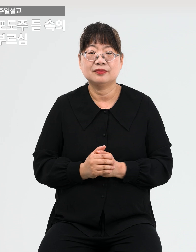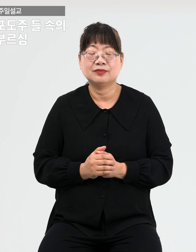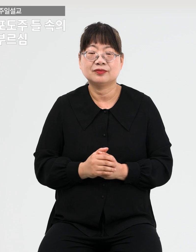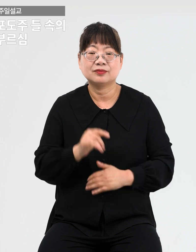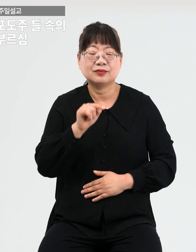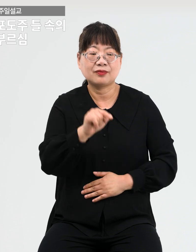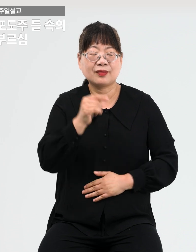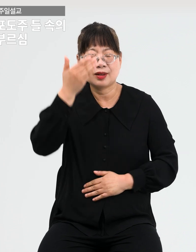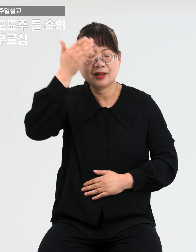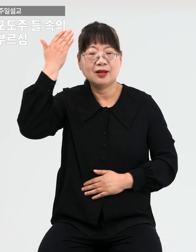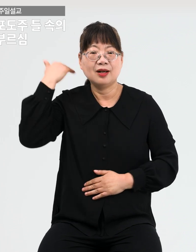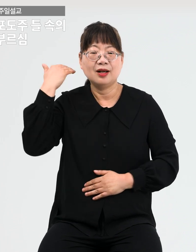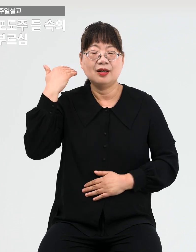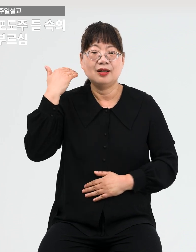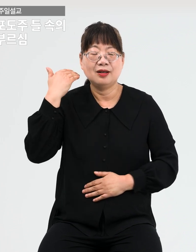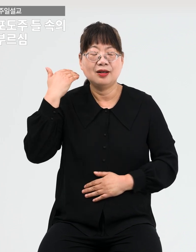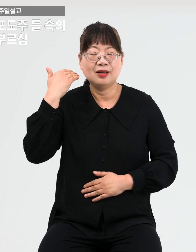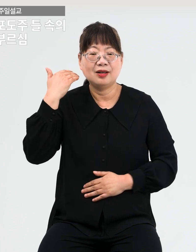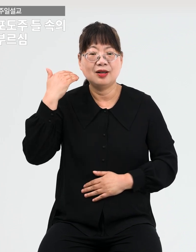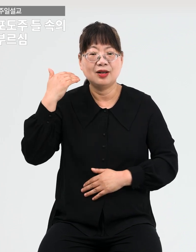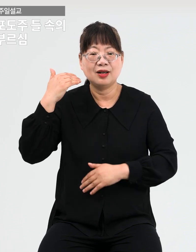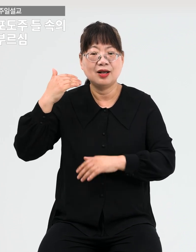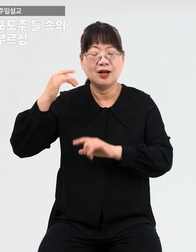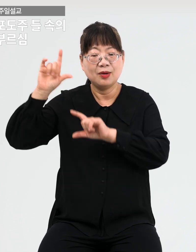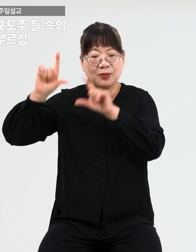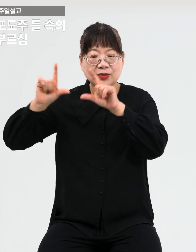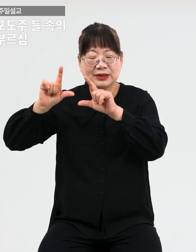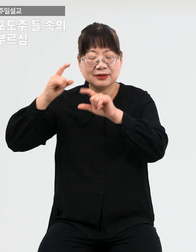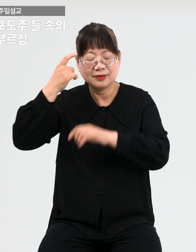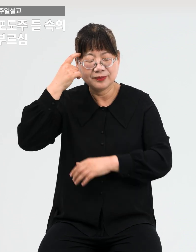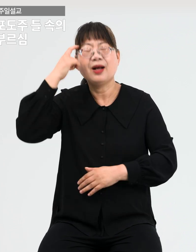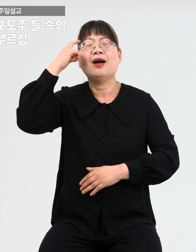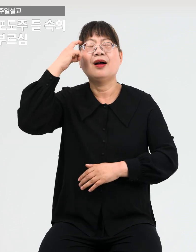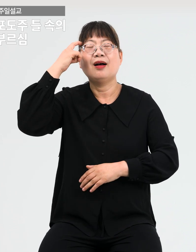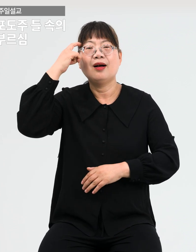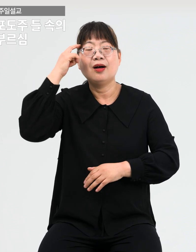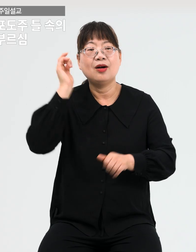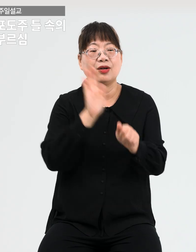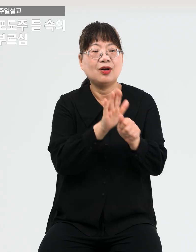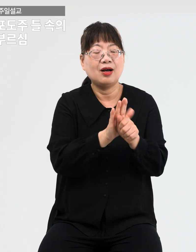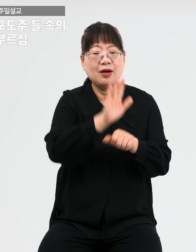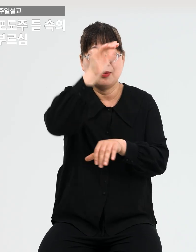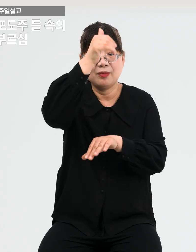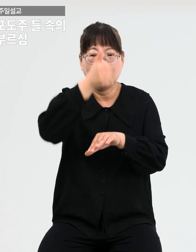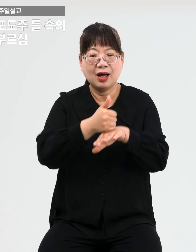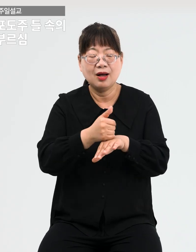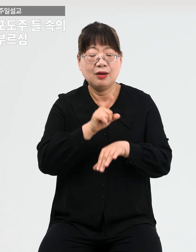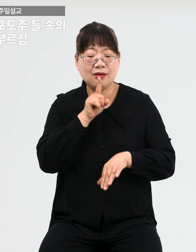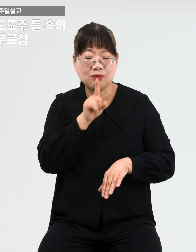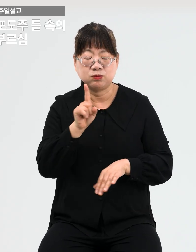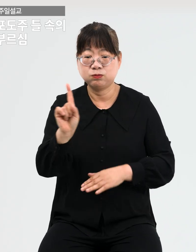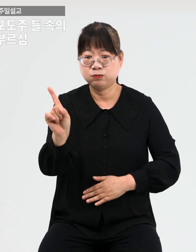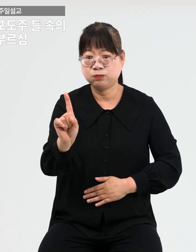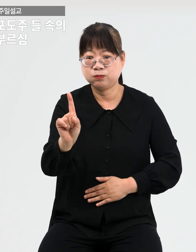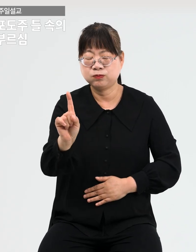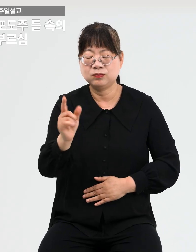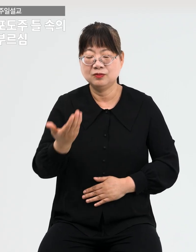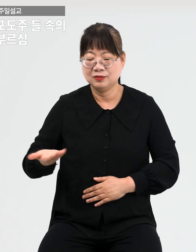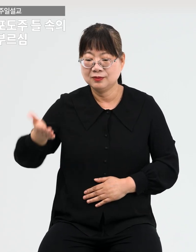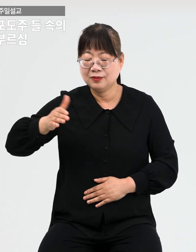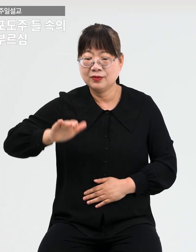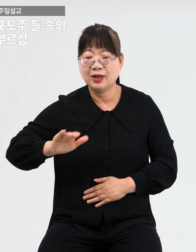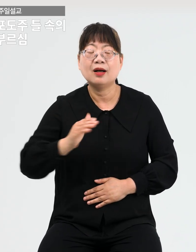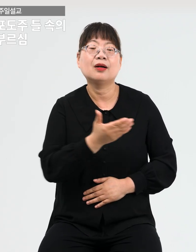그 과거의 한 컷을 상기시키게 하면서 딱 마지막에 결론이 뭐냐면